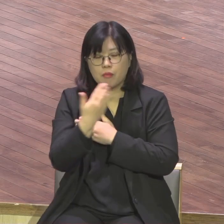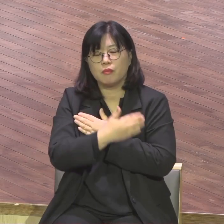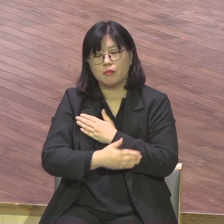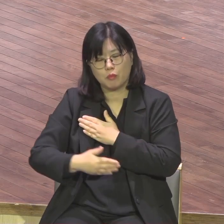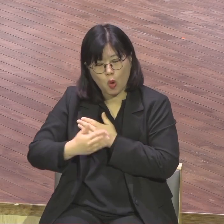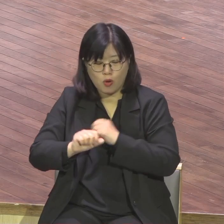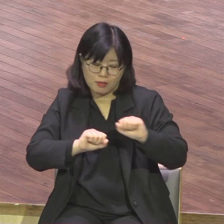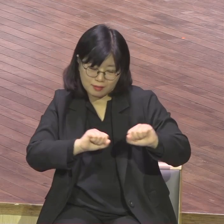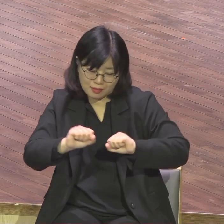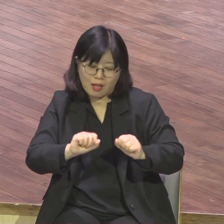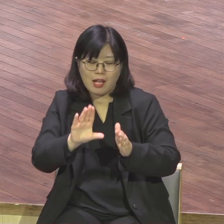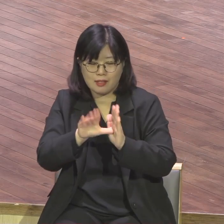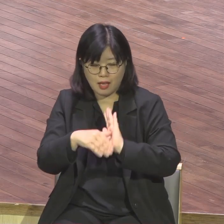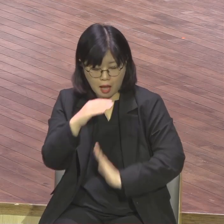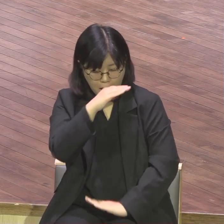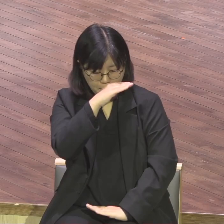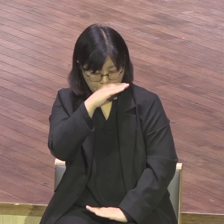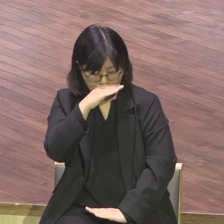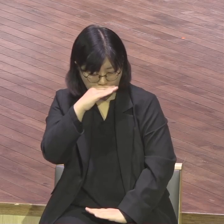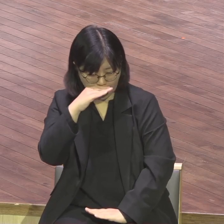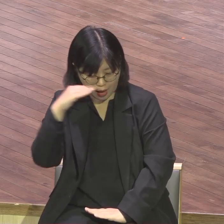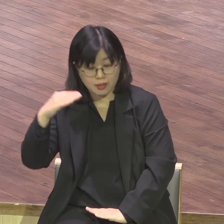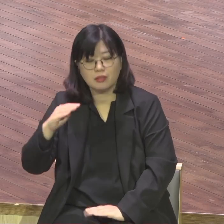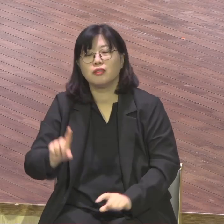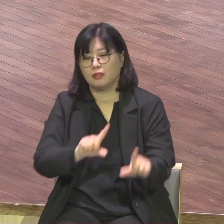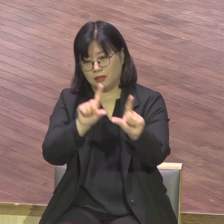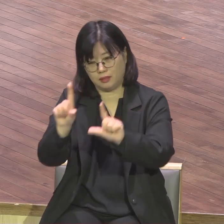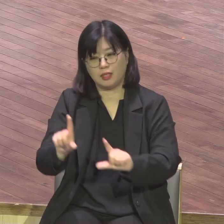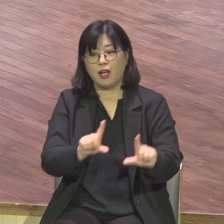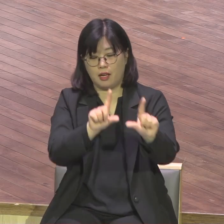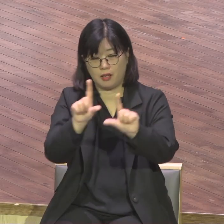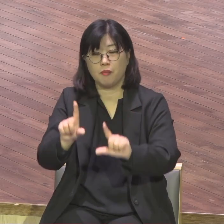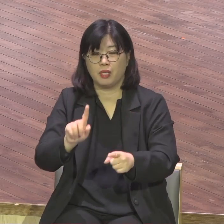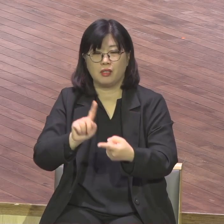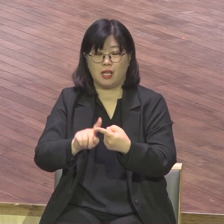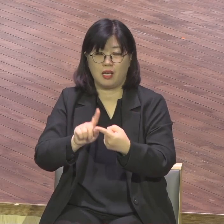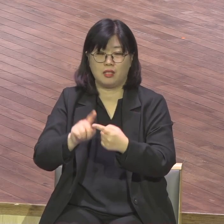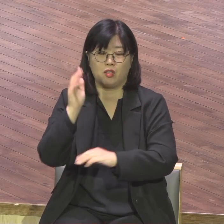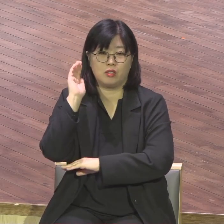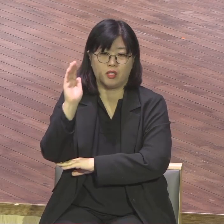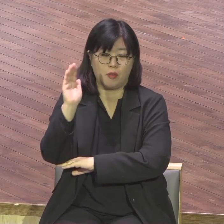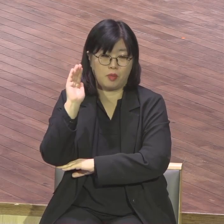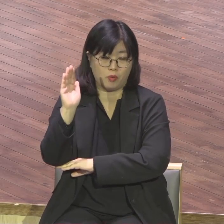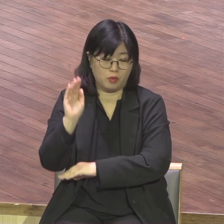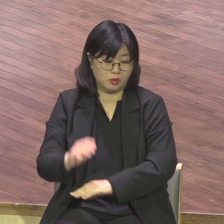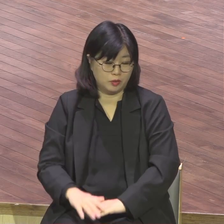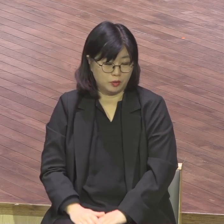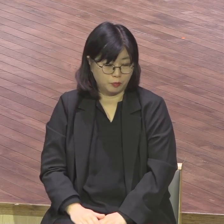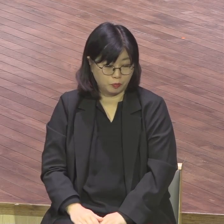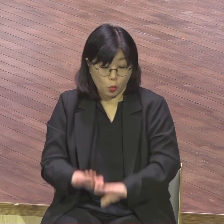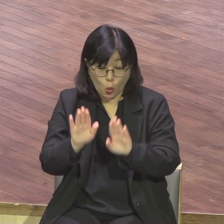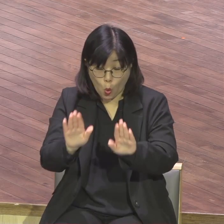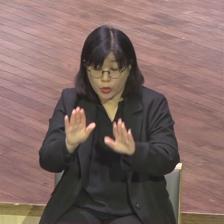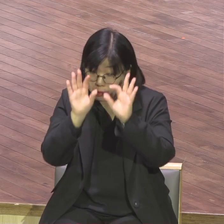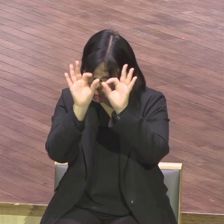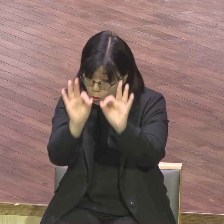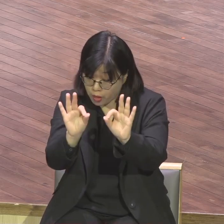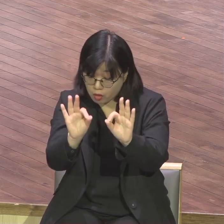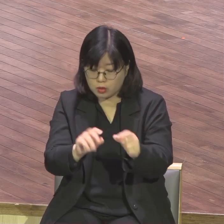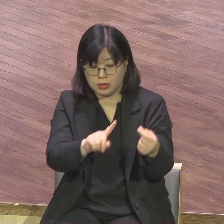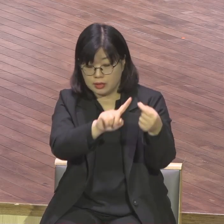삶. 본문에 보면 사도 바울이 무엇이든지라는 표현을 반복으로 그렇게 강조를 하고 있는데, 이